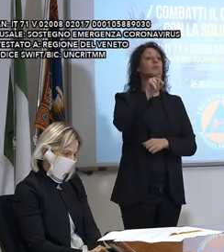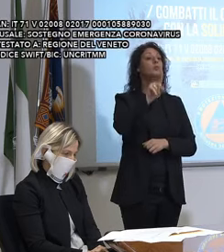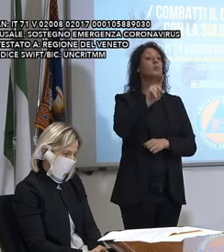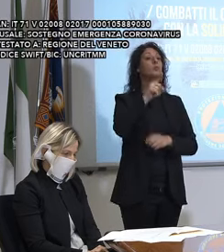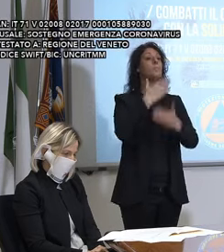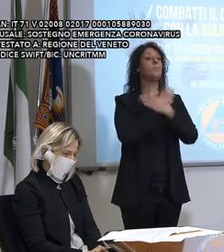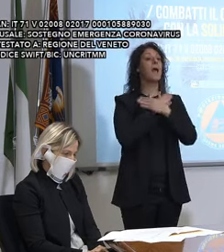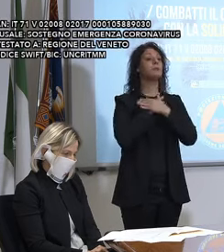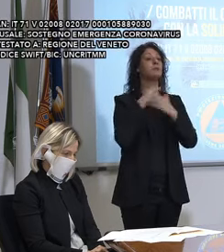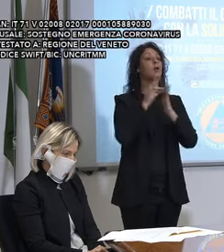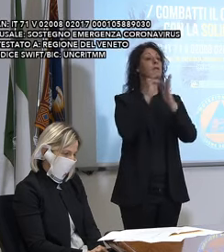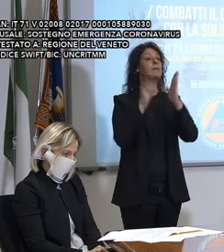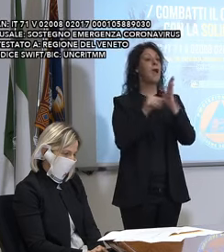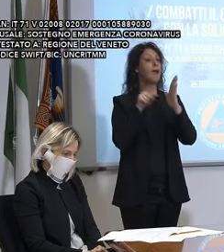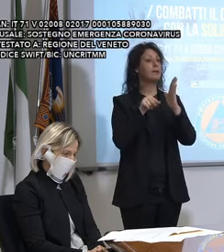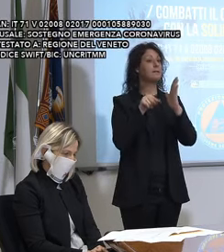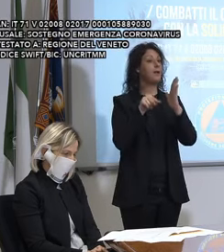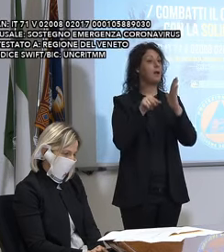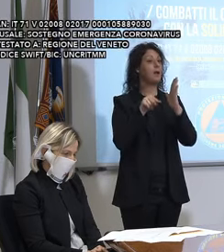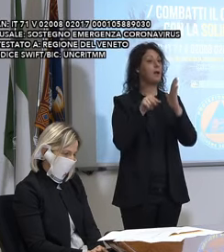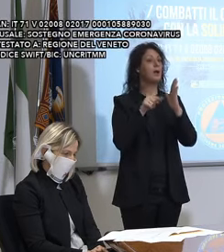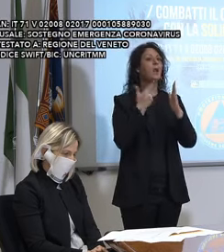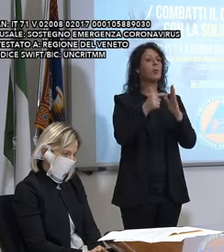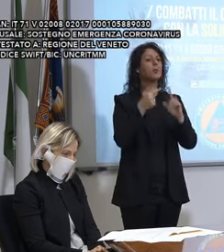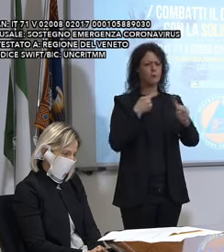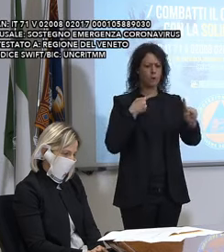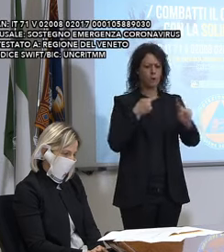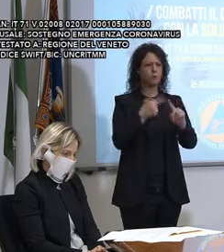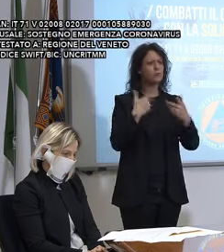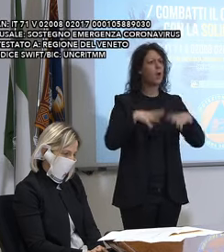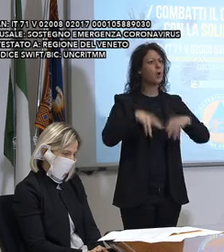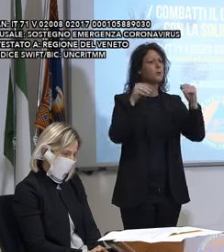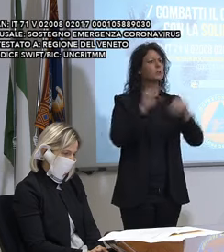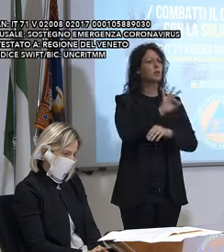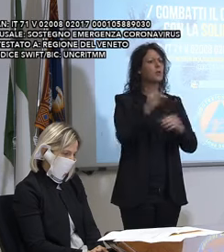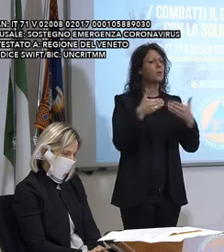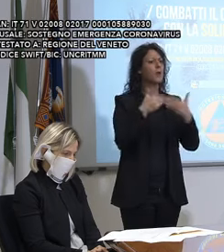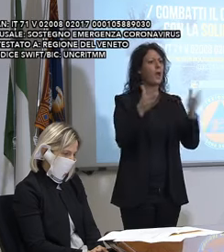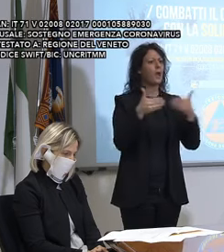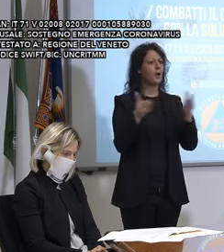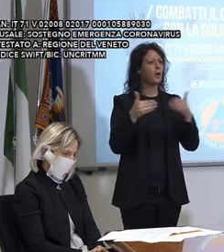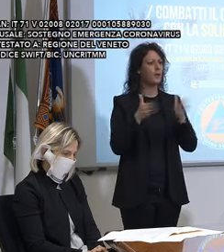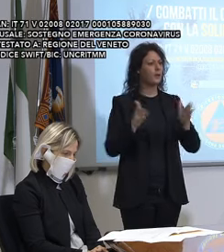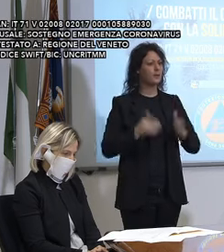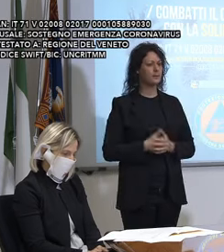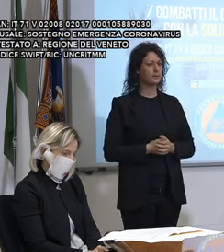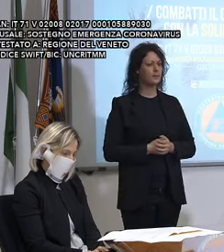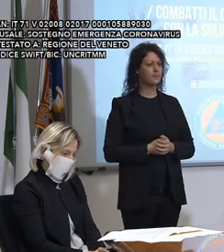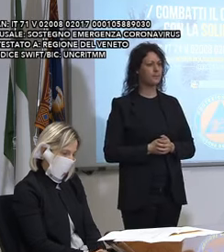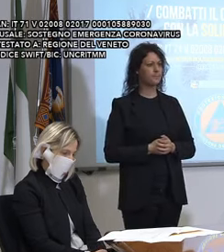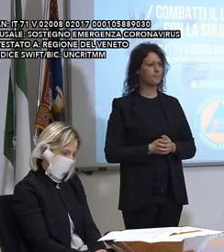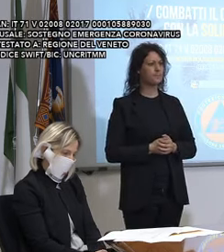si capisce perché sono state aperte così tante aziende nel frattempo. Non per so. Sì, mi invento, sono state aperte aziende, cioè